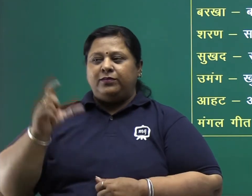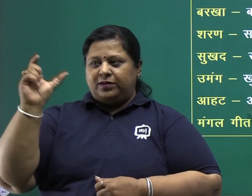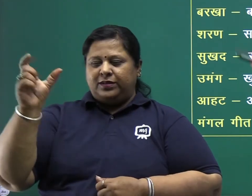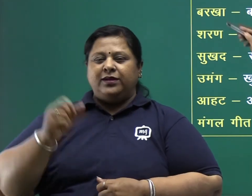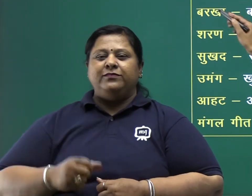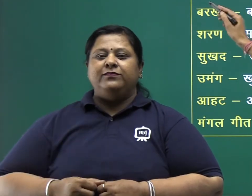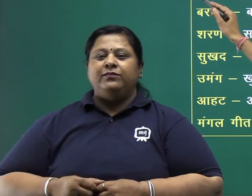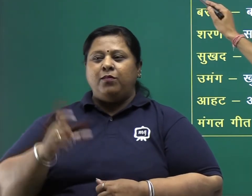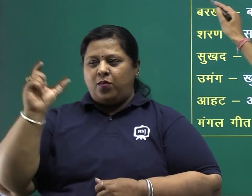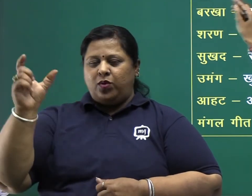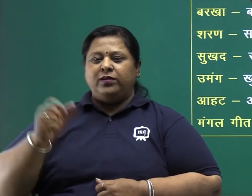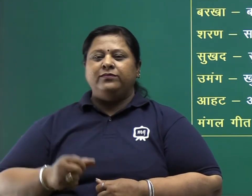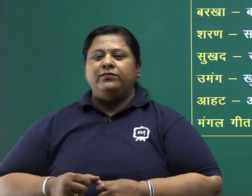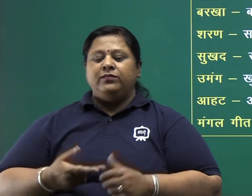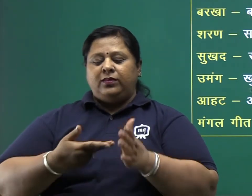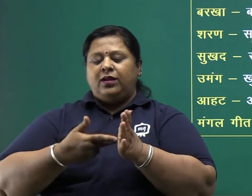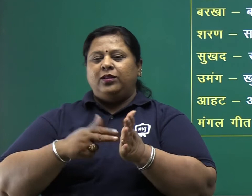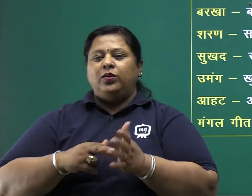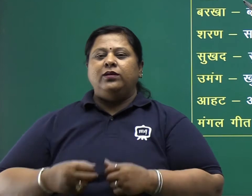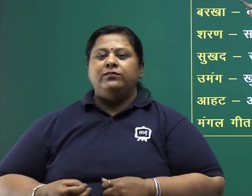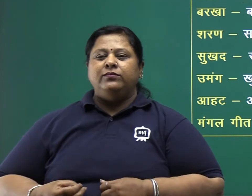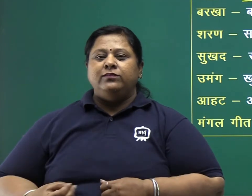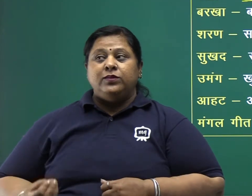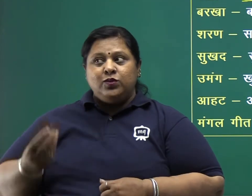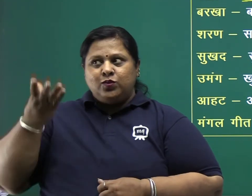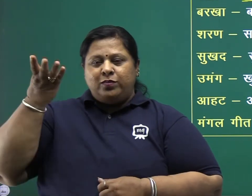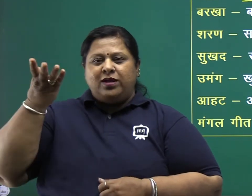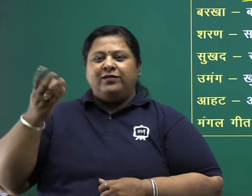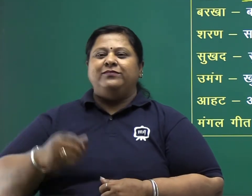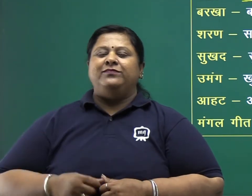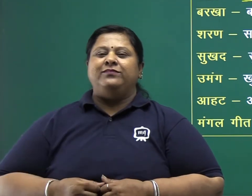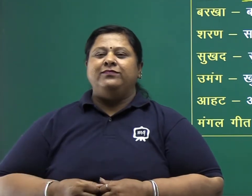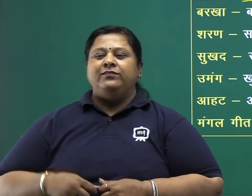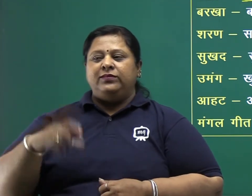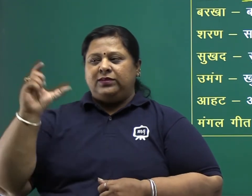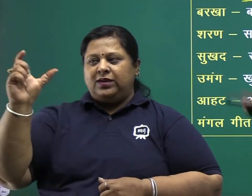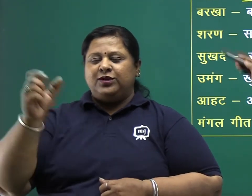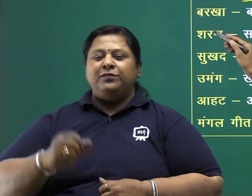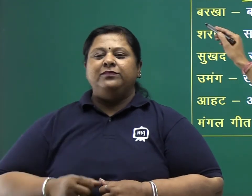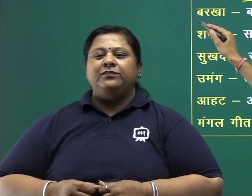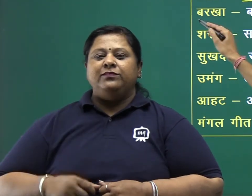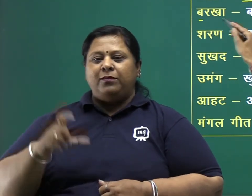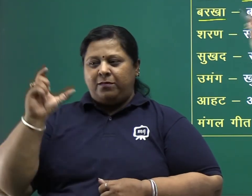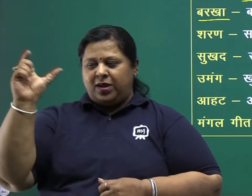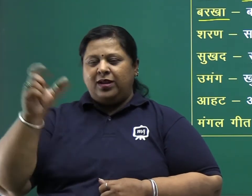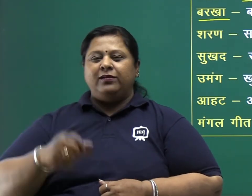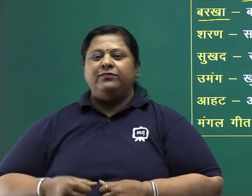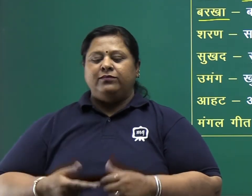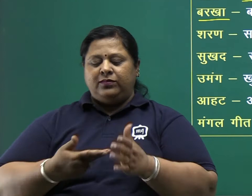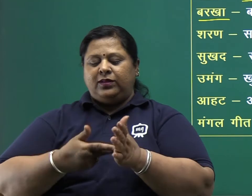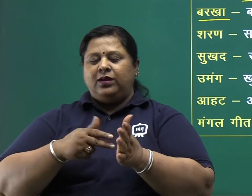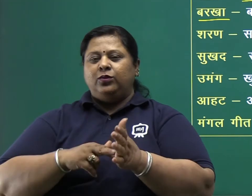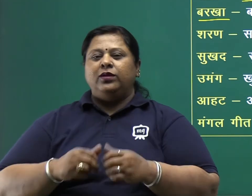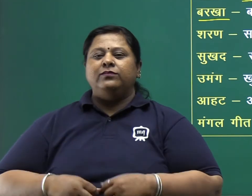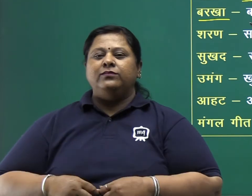है भोर, अर्थ होगा सुबह। अगला शब्द बरखा,